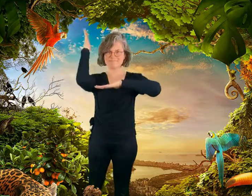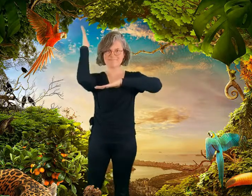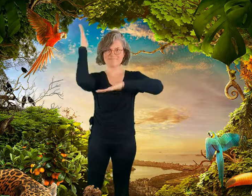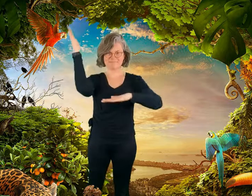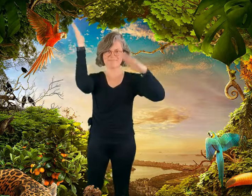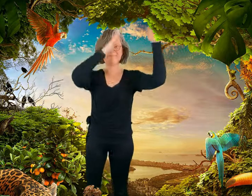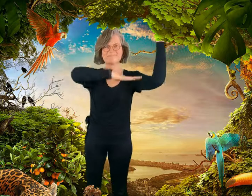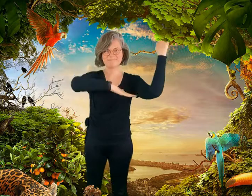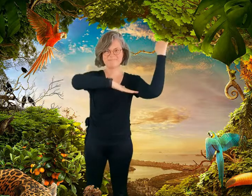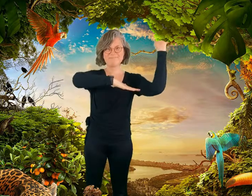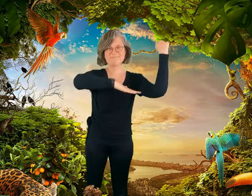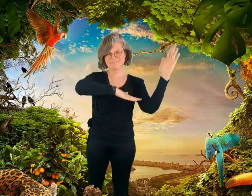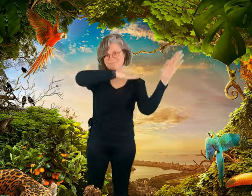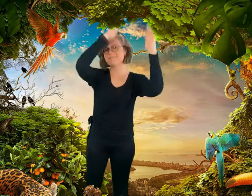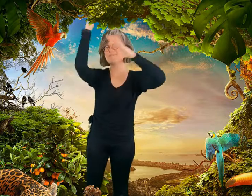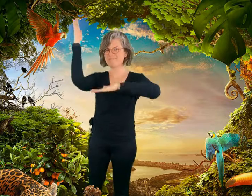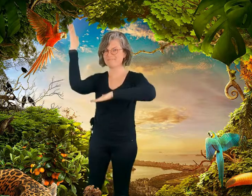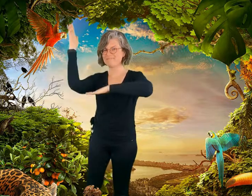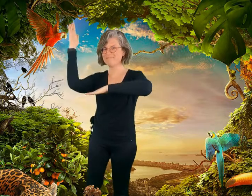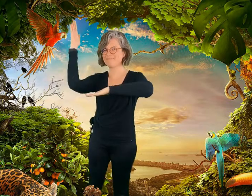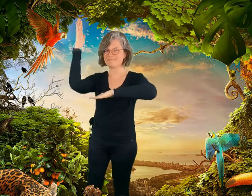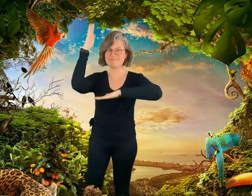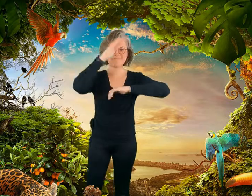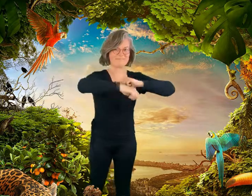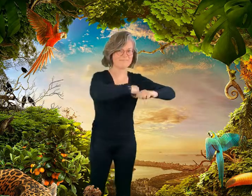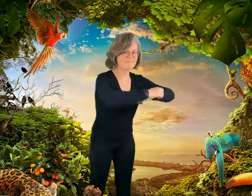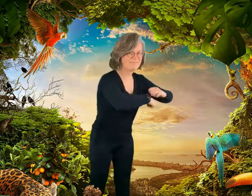Met een jeep 3 weken lang. Oh, wat is dit gaaf.